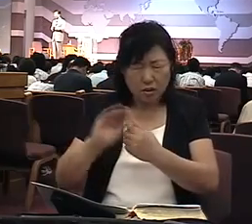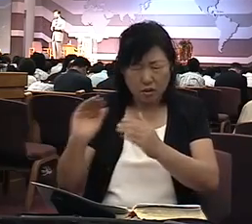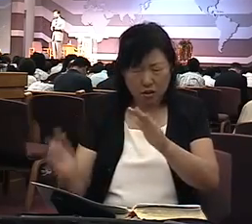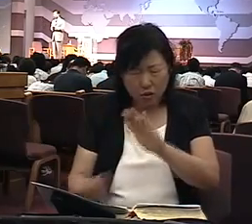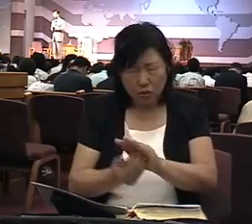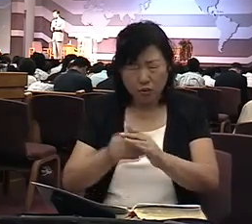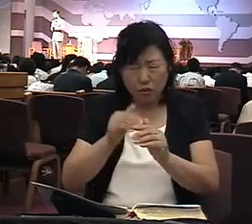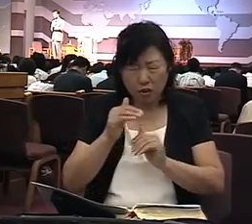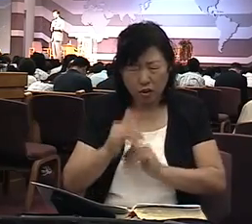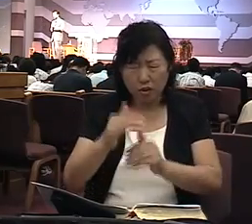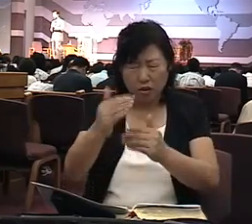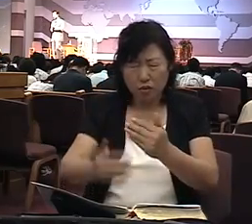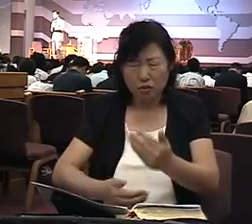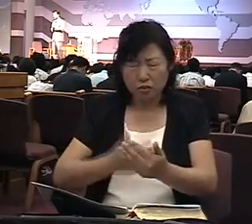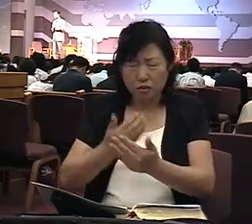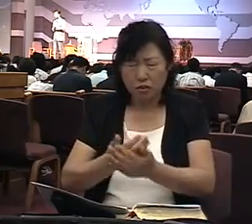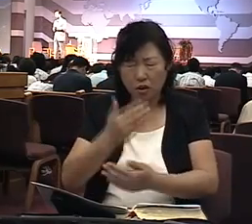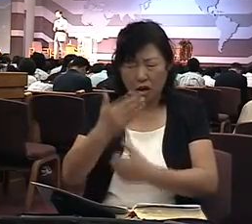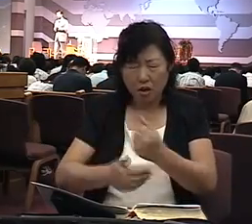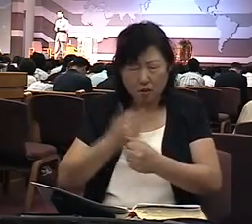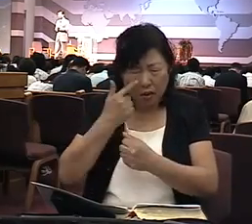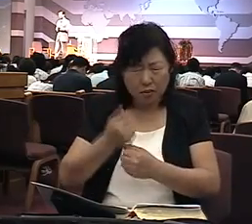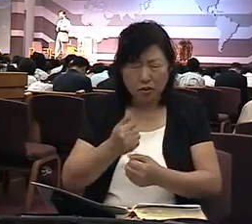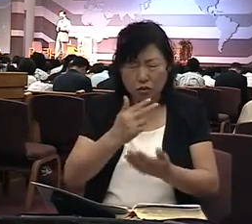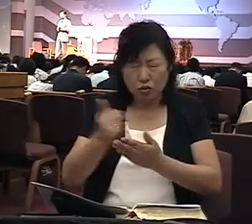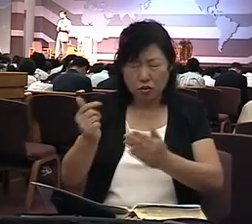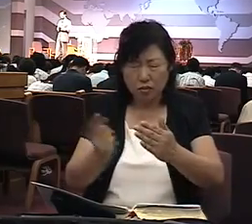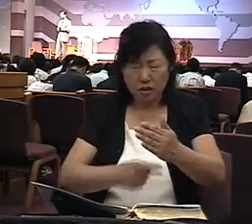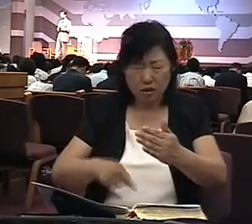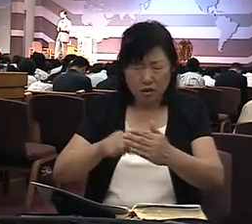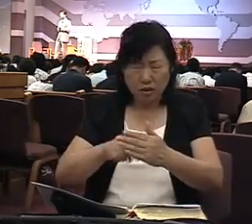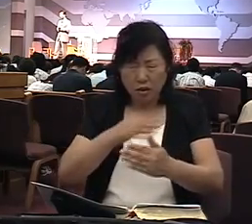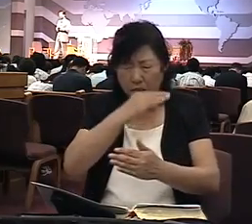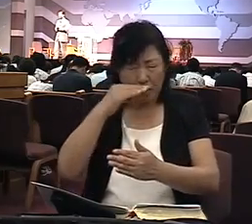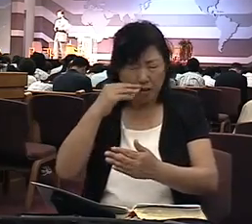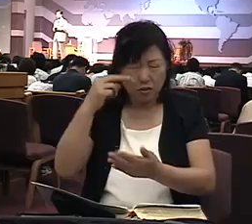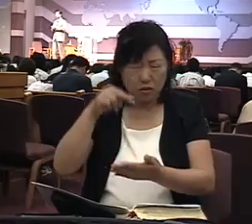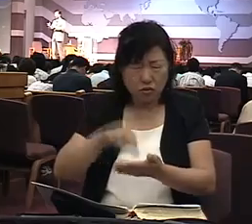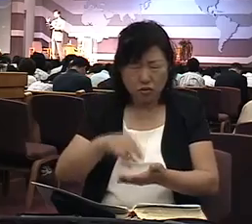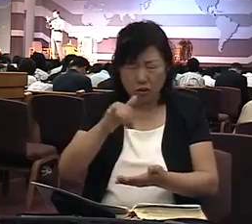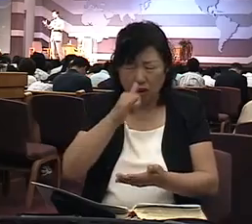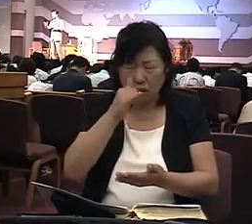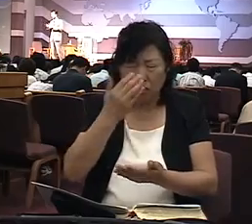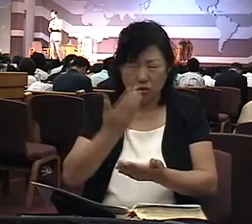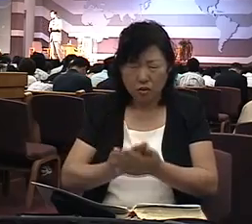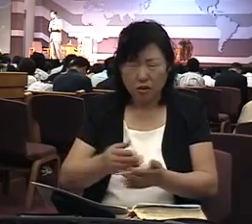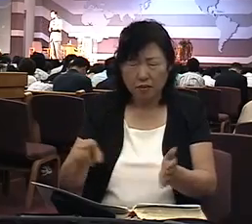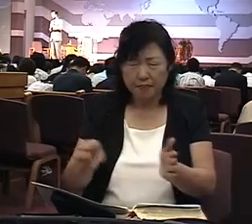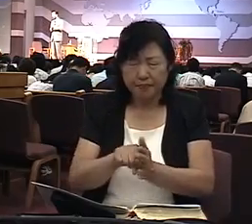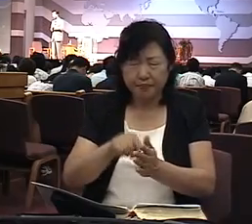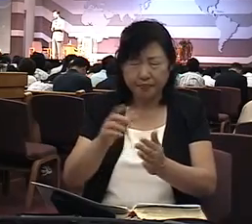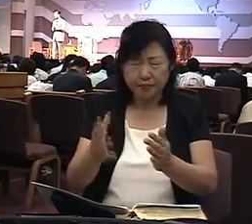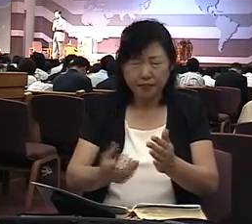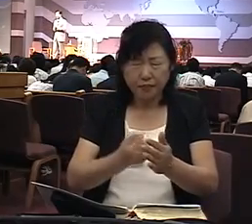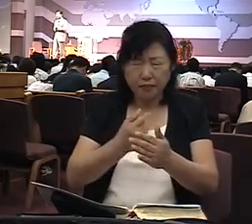주시옵소서. 주여, 주님 안에서 바로 설 수 있는 저희를 되게 하여 주시옵소서. 믿음으로 바로 서게 하여 주시옵소서. 하나님